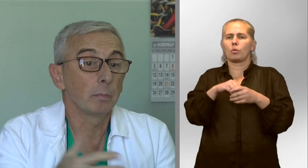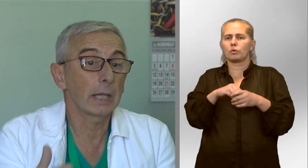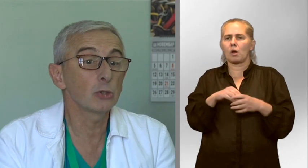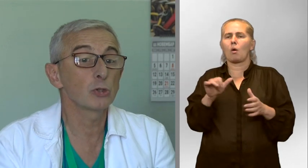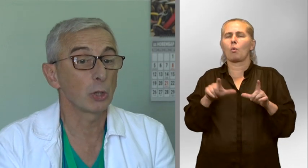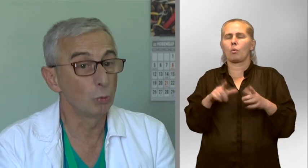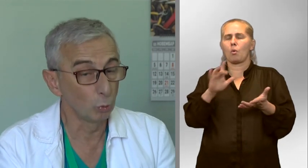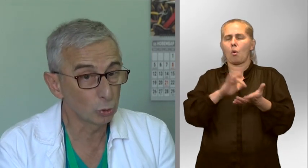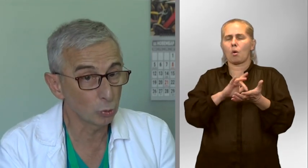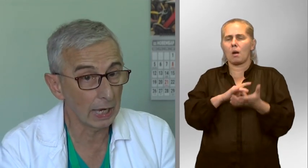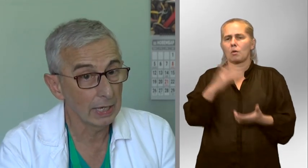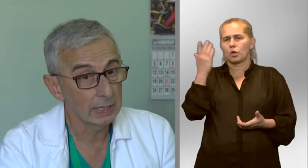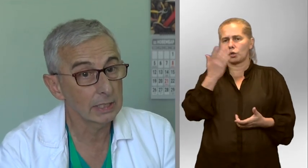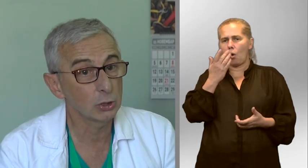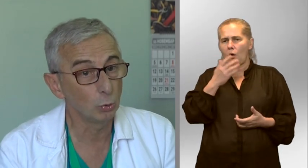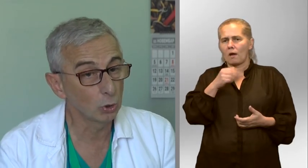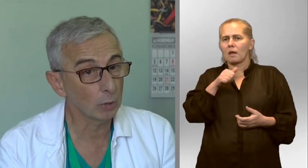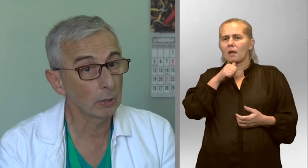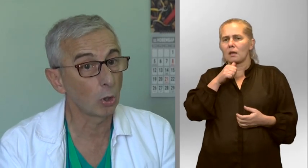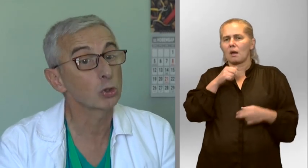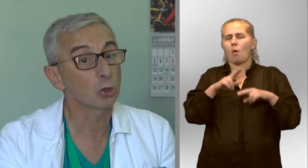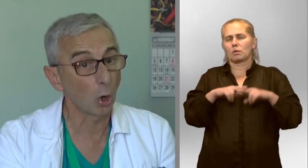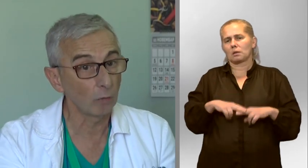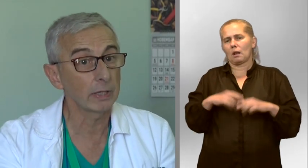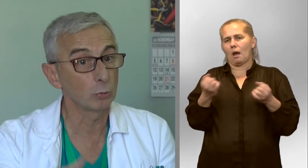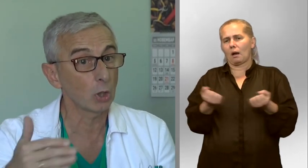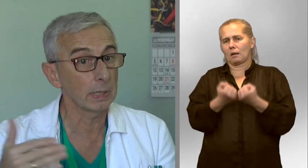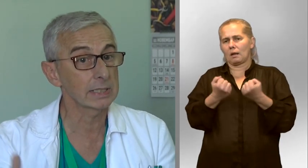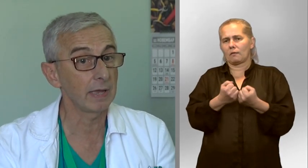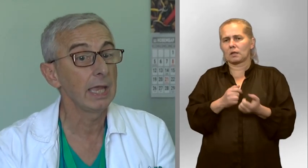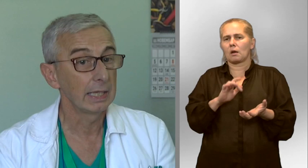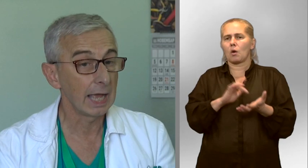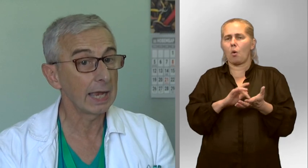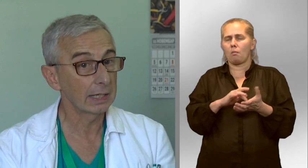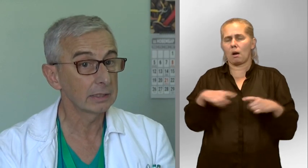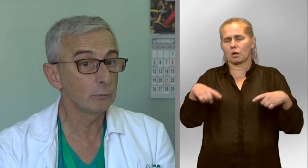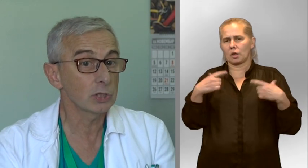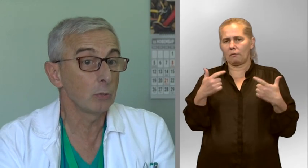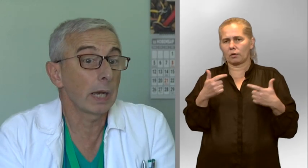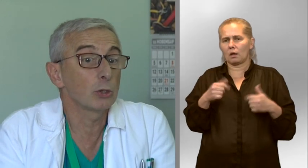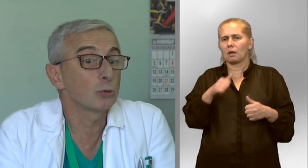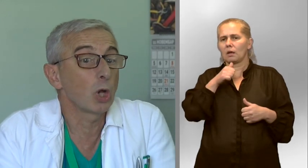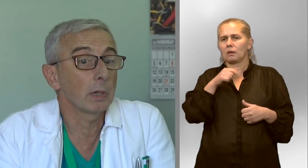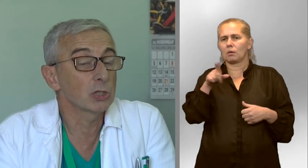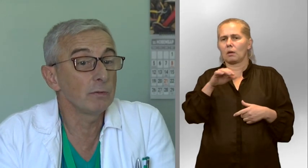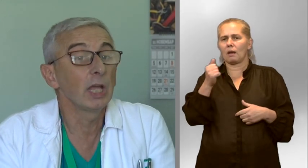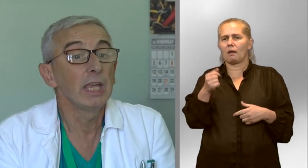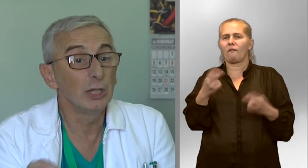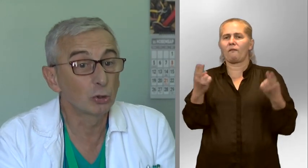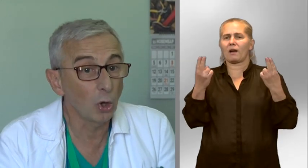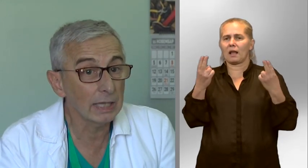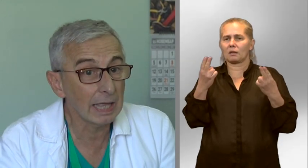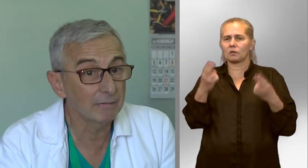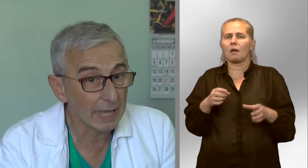ono praktično se uključuje, znači, u normalno školovanje, u normalne sve dalje aktivnosti, u praktično normalan život,